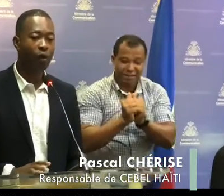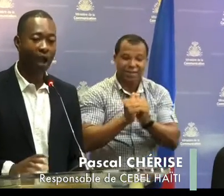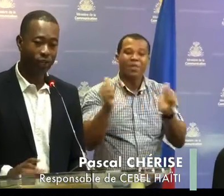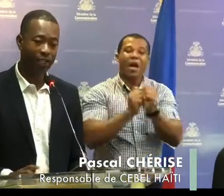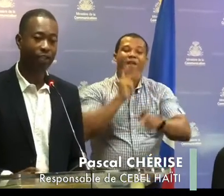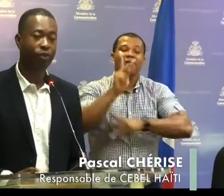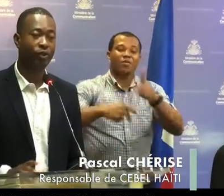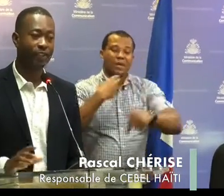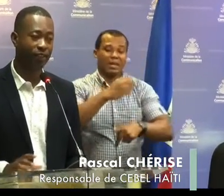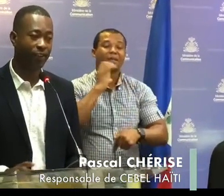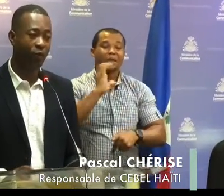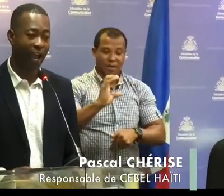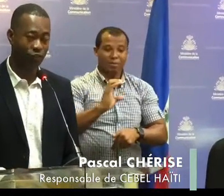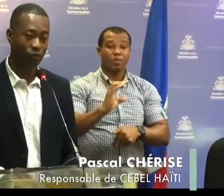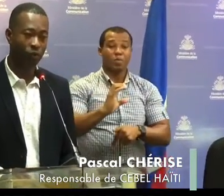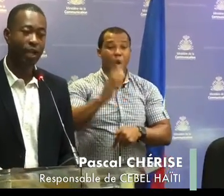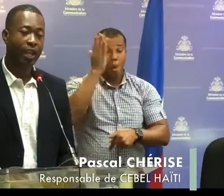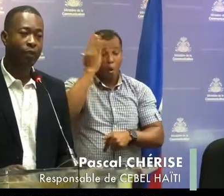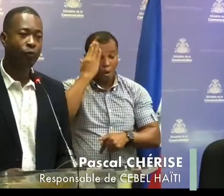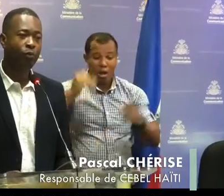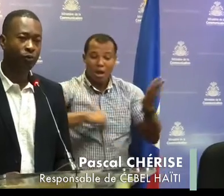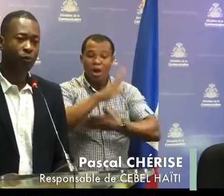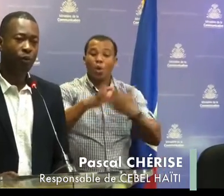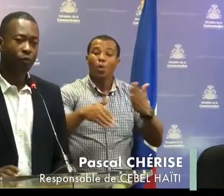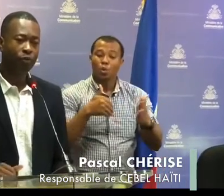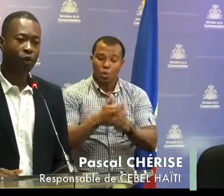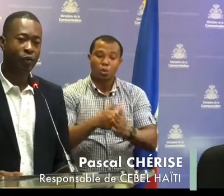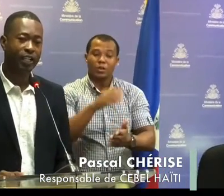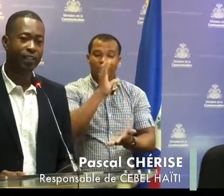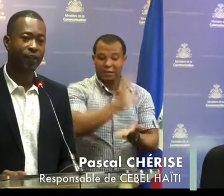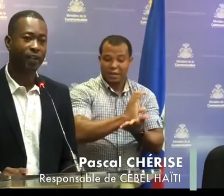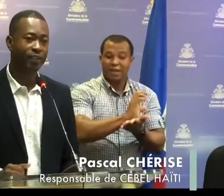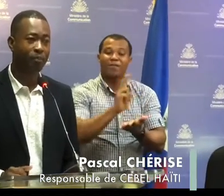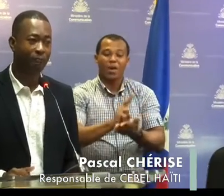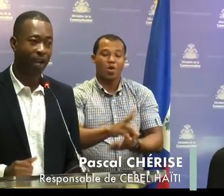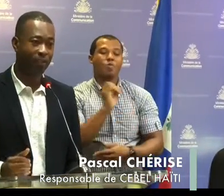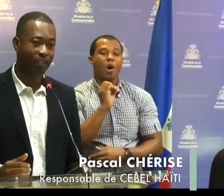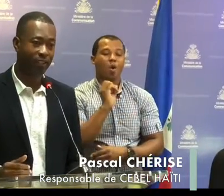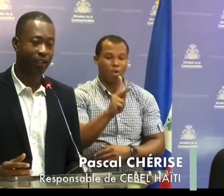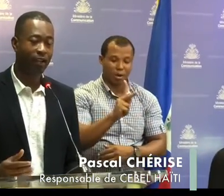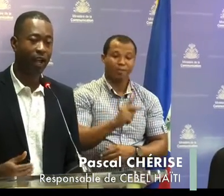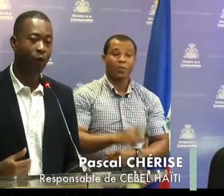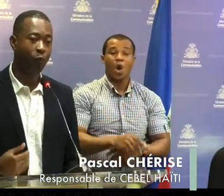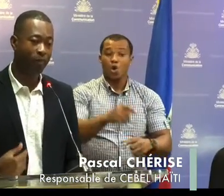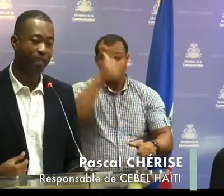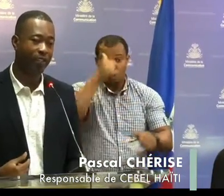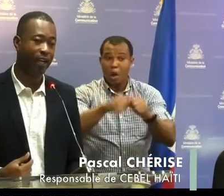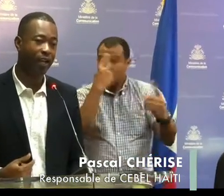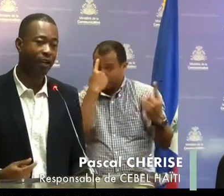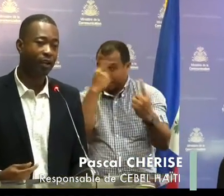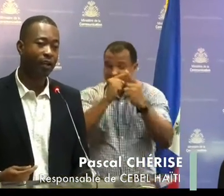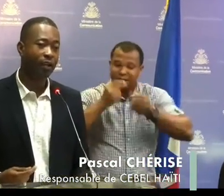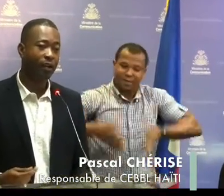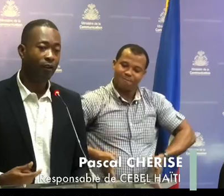pour nous assurer que CV à jour. Et puis tout, puisque l'objectif là, c'est permettre dans un premier